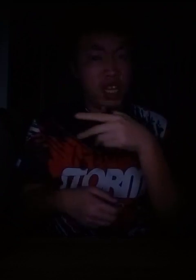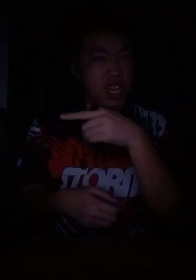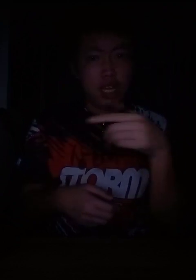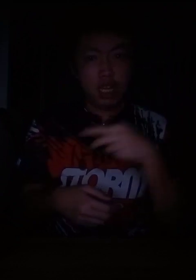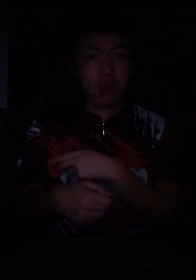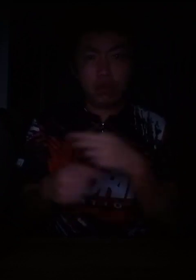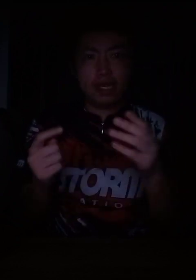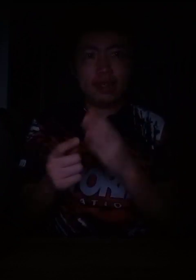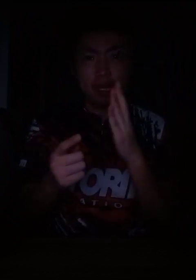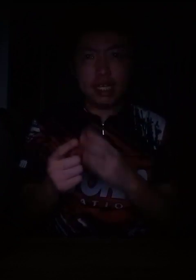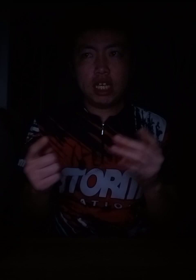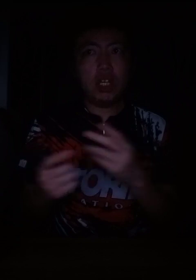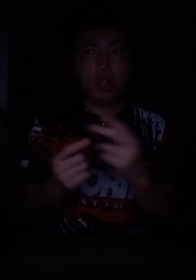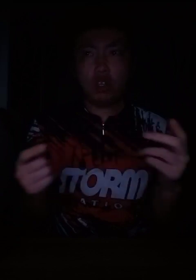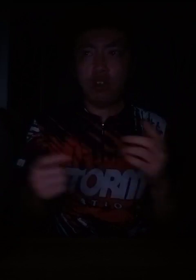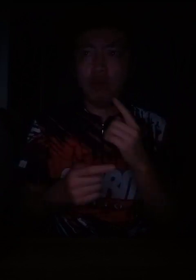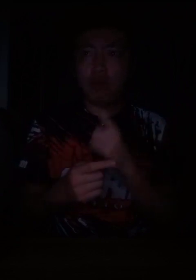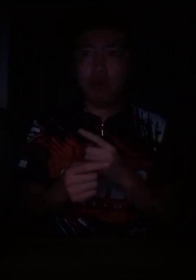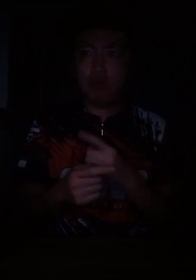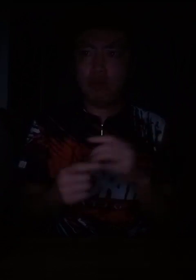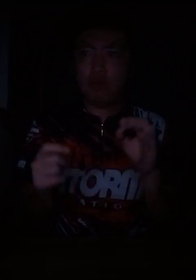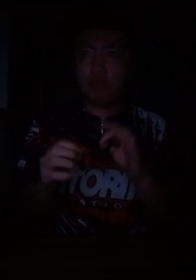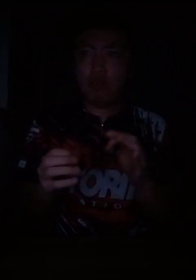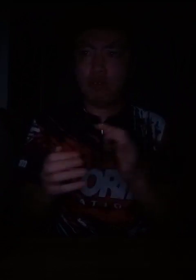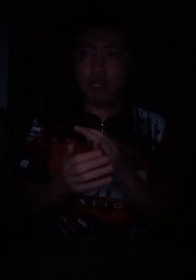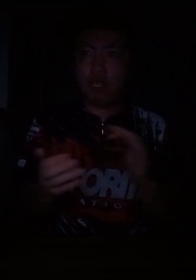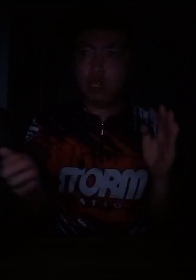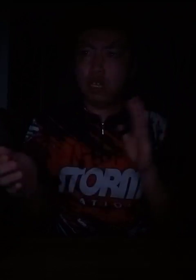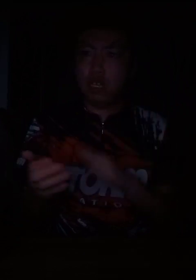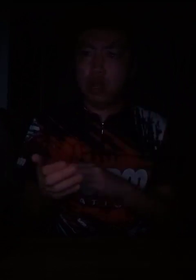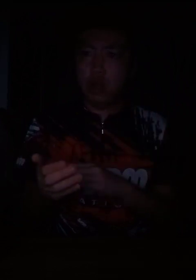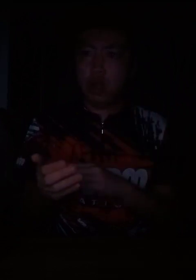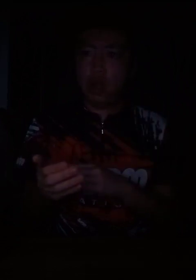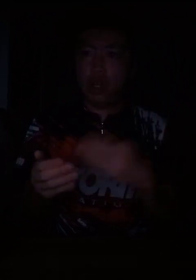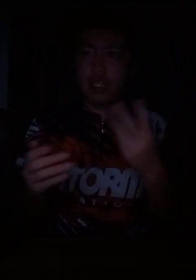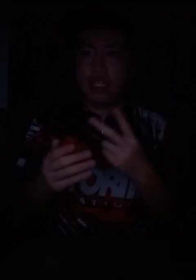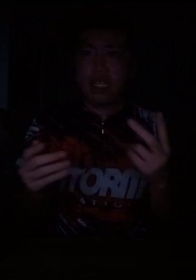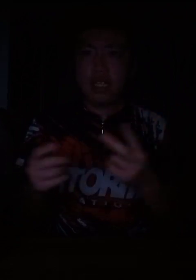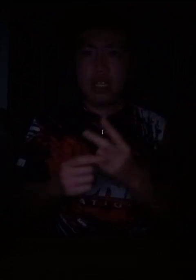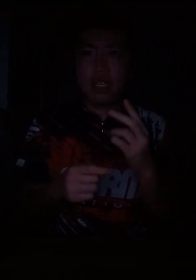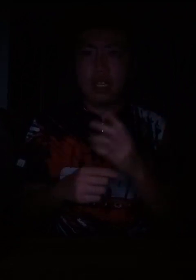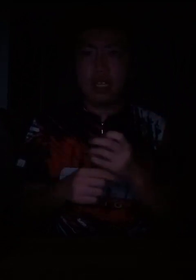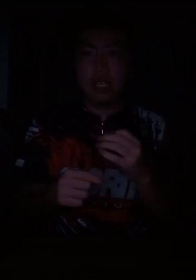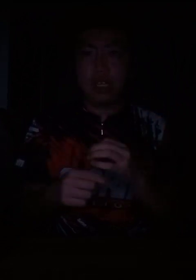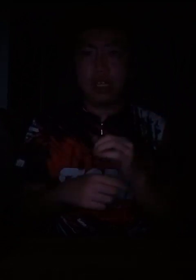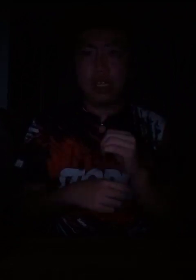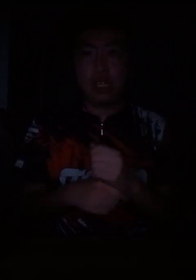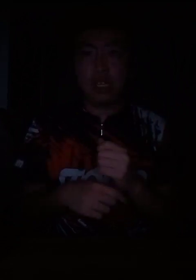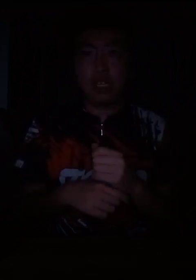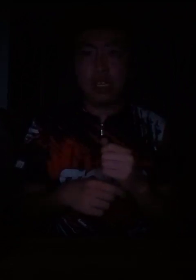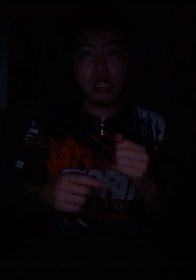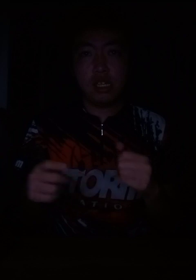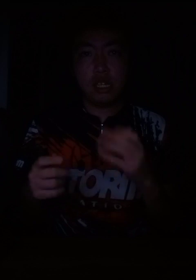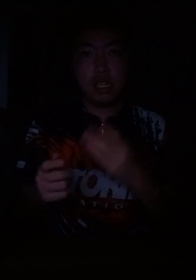거액을 요구하는 내용 등이 담긴 구체적인 공갈 자료는 일일이 밝히는 대신 수사기관에 모두 제출하겠다는